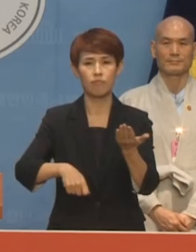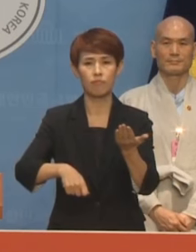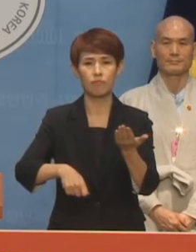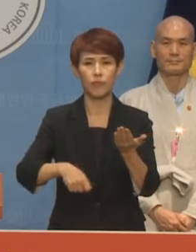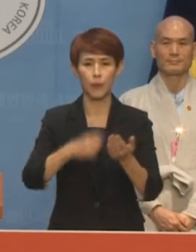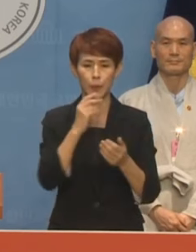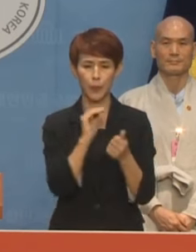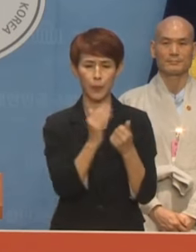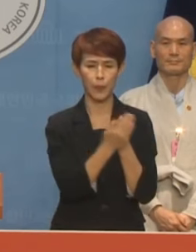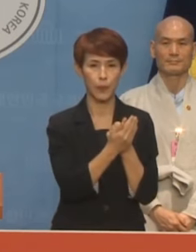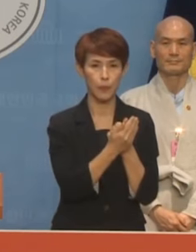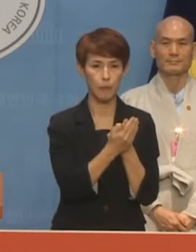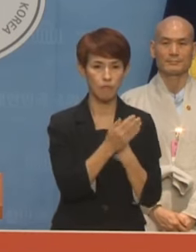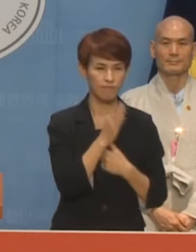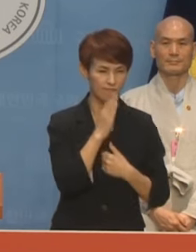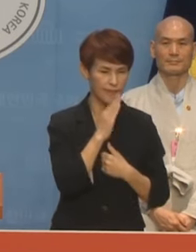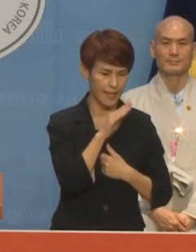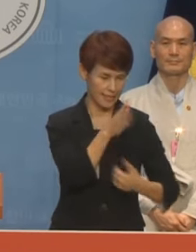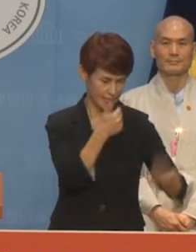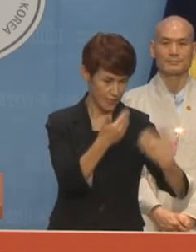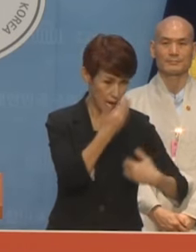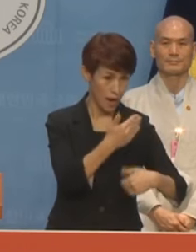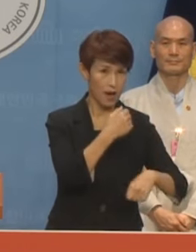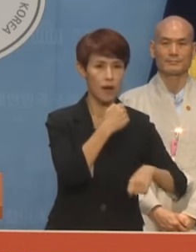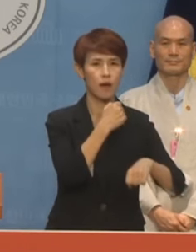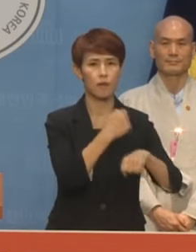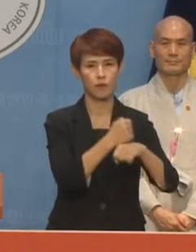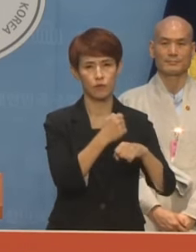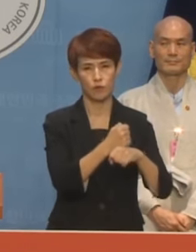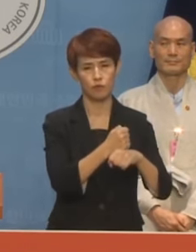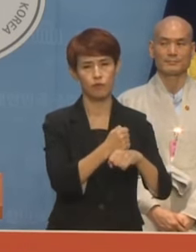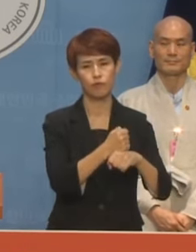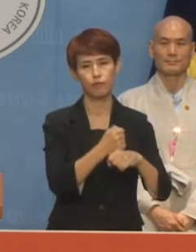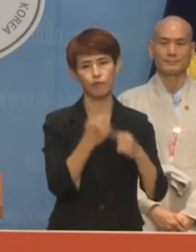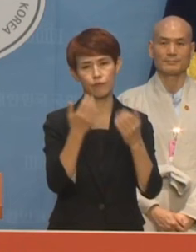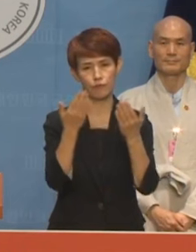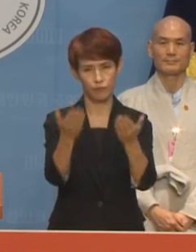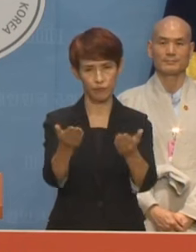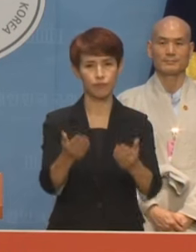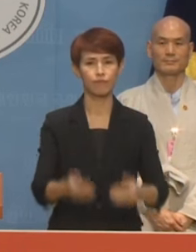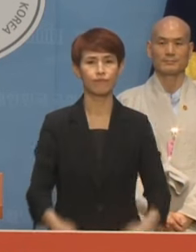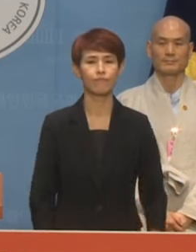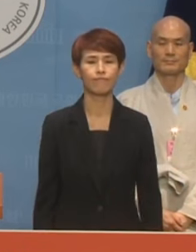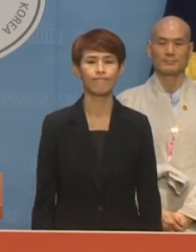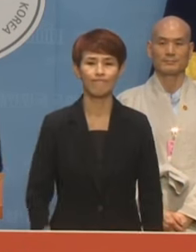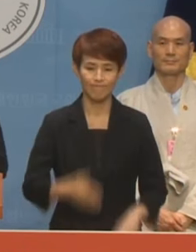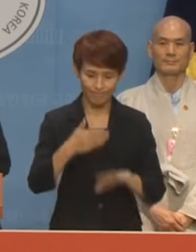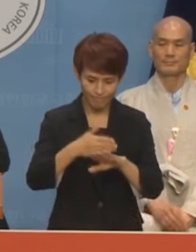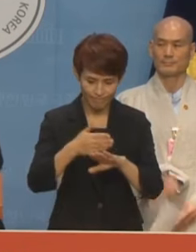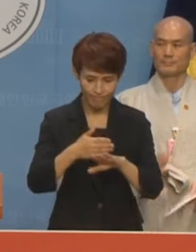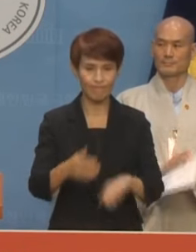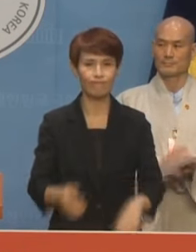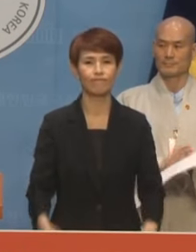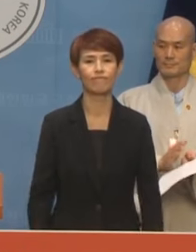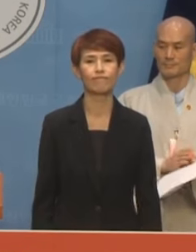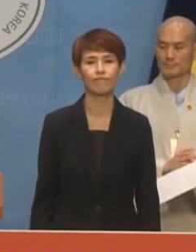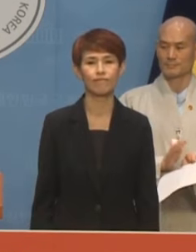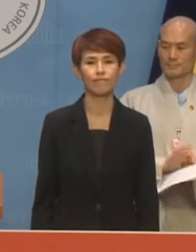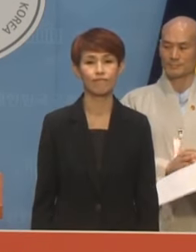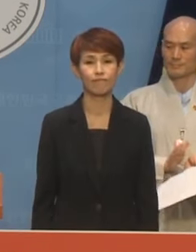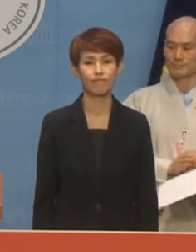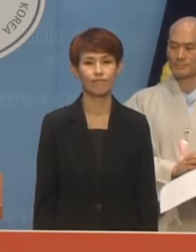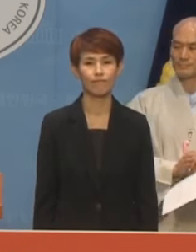은폐되고 있는 진실이 다 드러날 수 있도록 하겠다는 각오를 다시 한번 밝힙니다. 감사합니다.